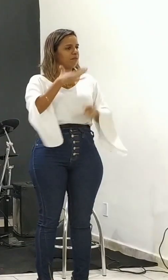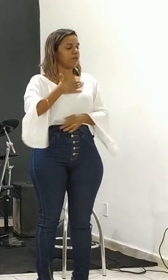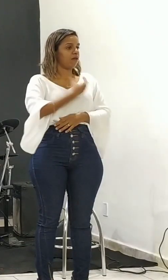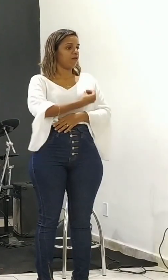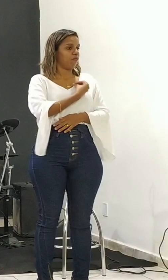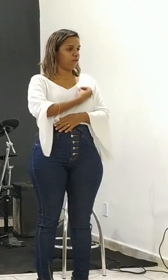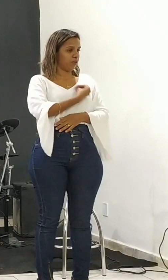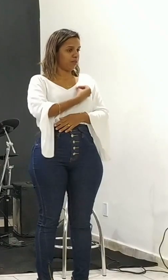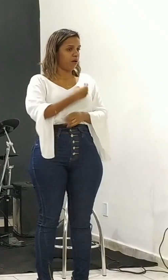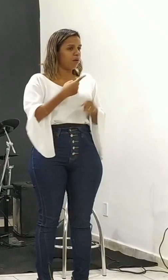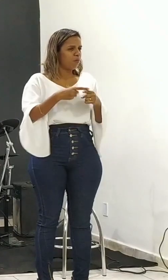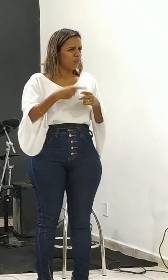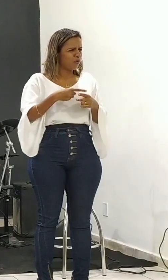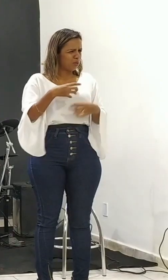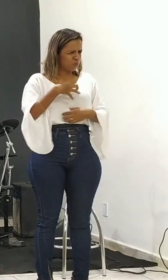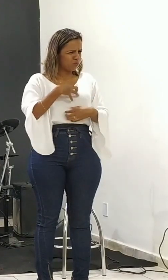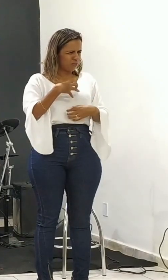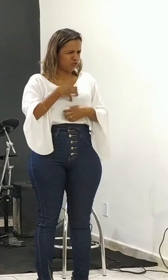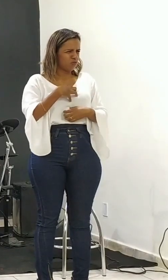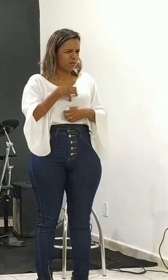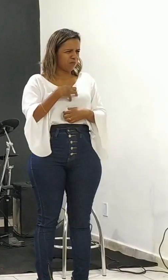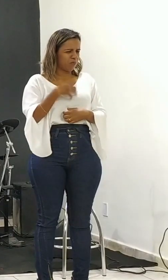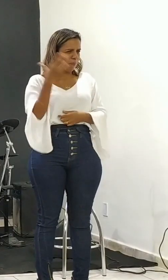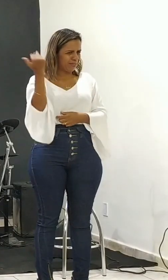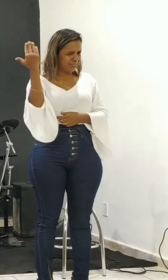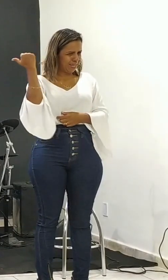porque foi no momento em que eu me senti muito só.